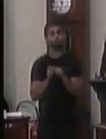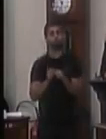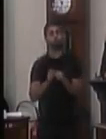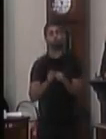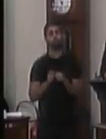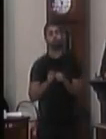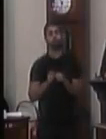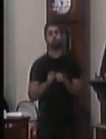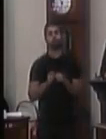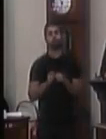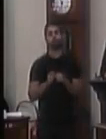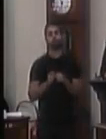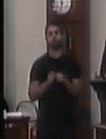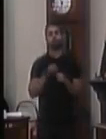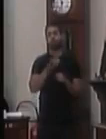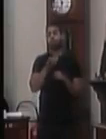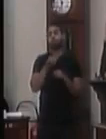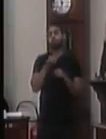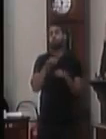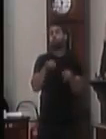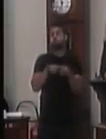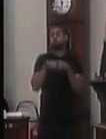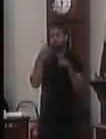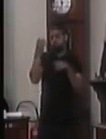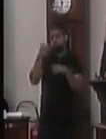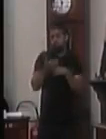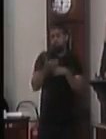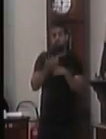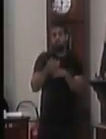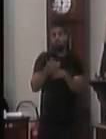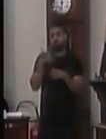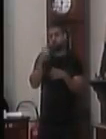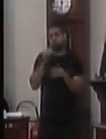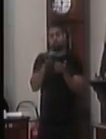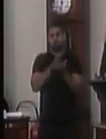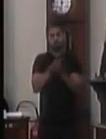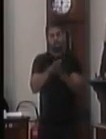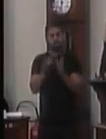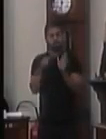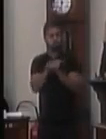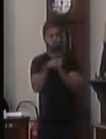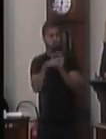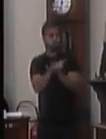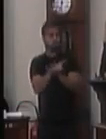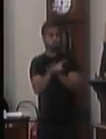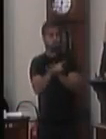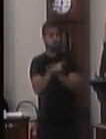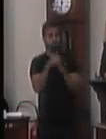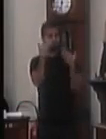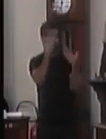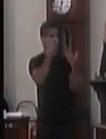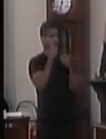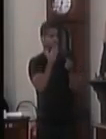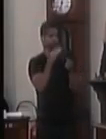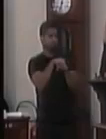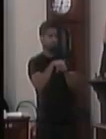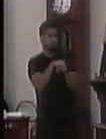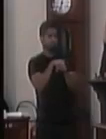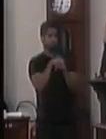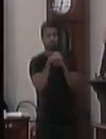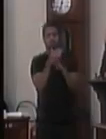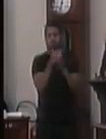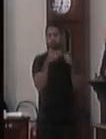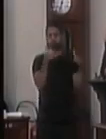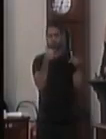senhora colocou bem aí. Na verdade, eu não tenho mais perguntas, tá? Obrigado aí, boa noite, parabéns